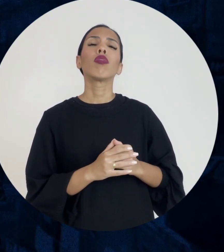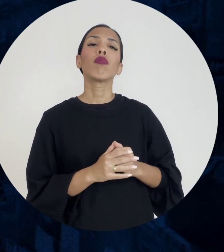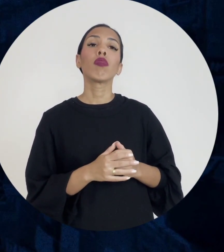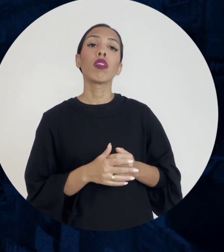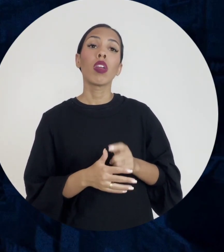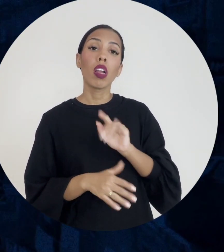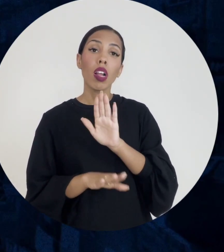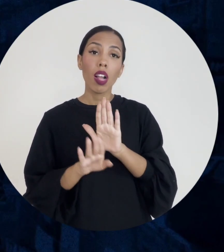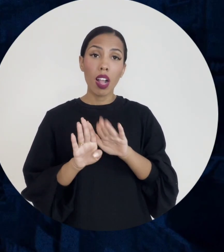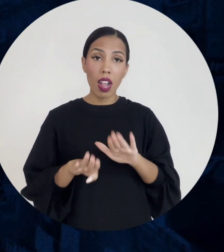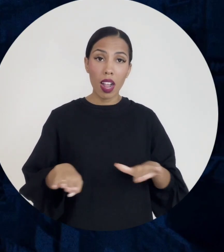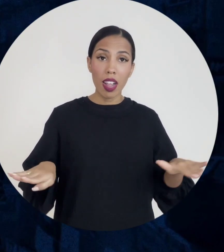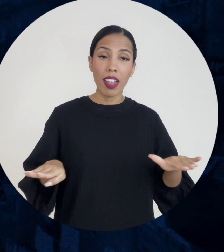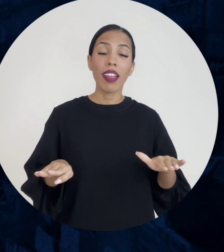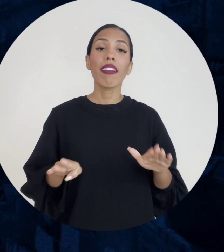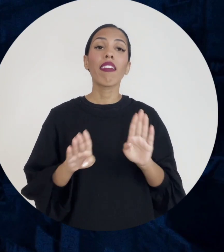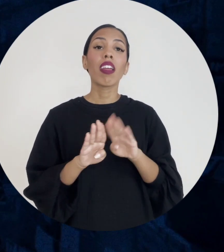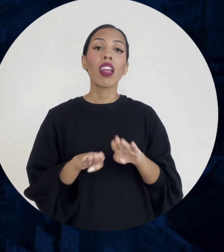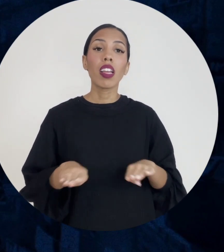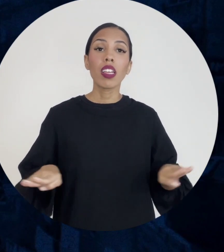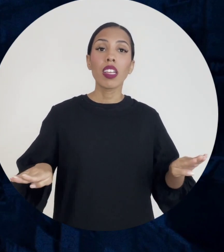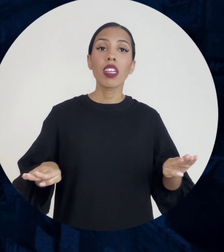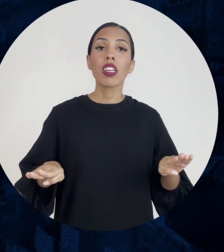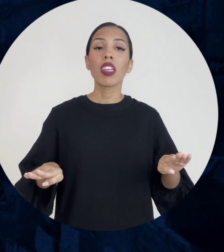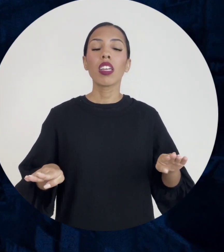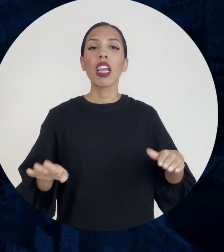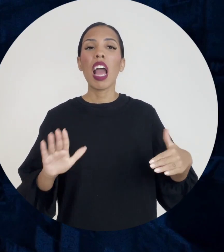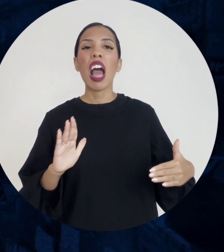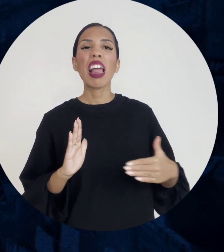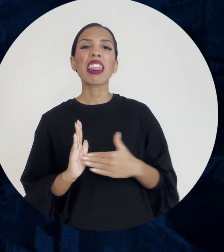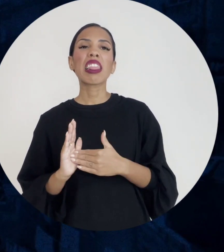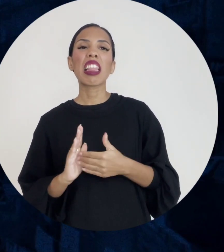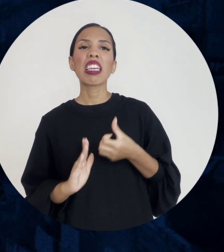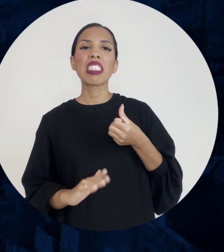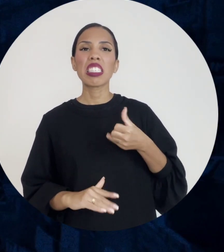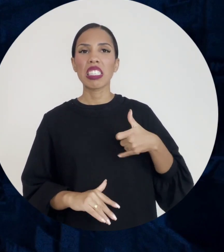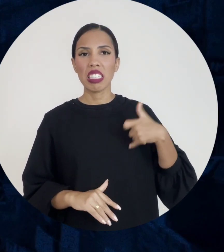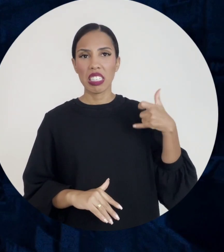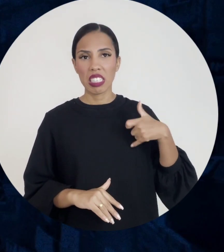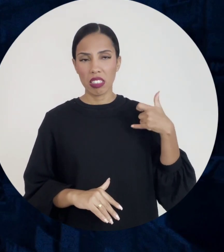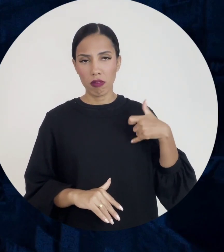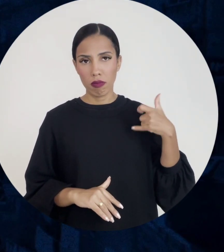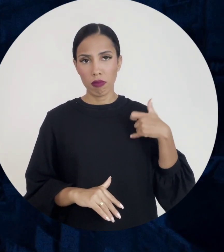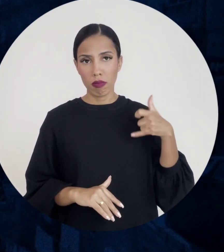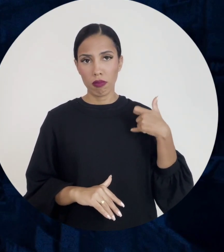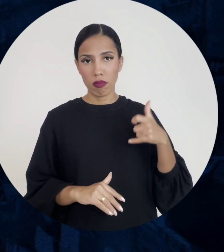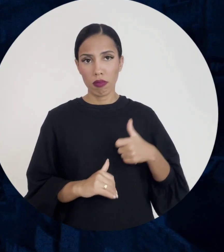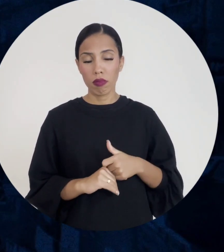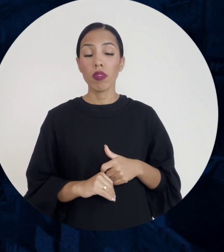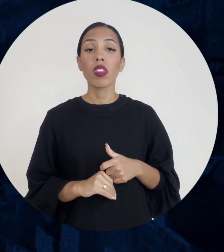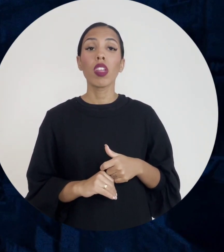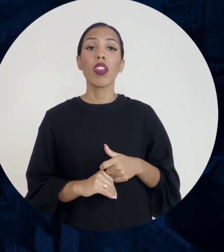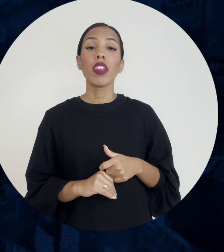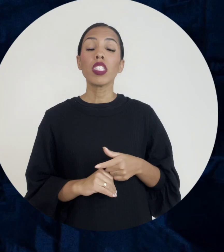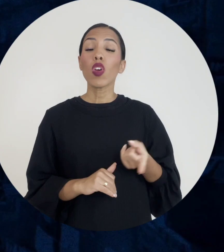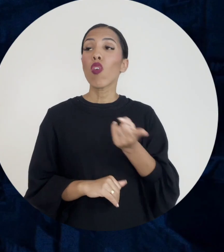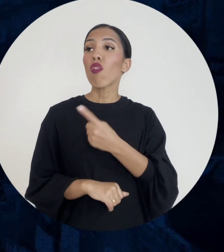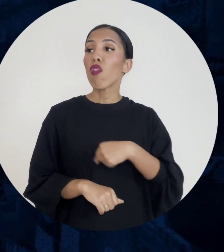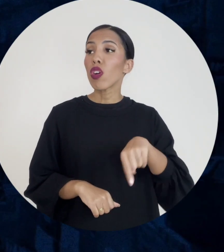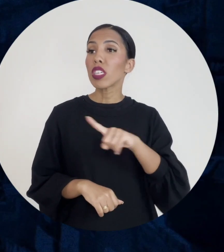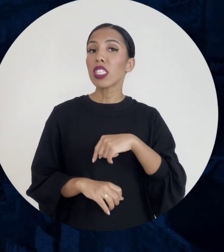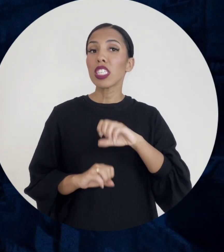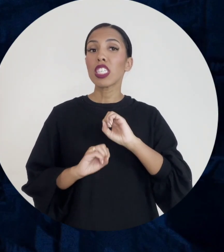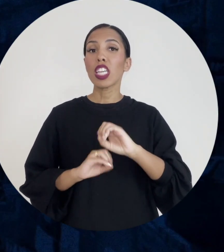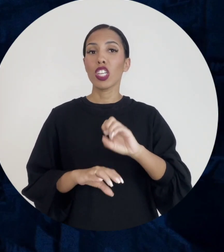Essas crianças iam até 6 anos. Então vocês foram absorvidas para a parte da